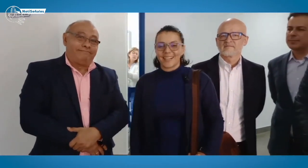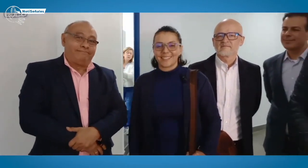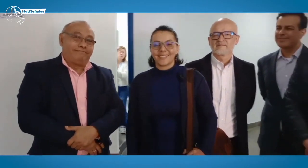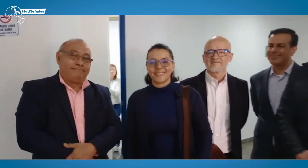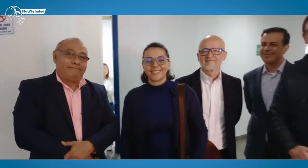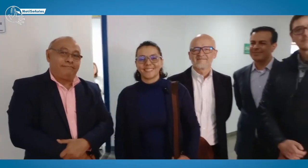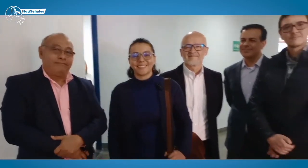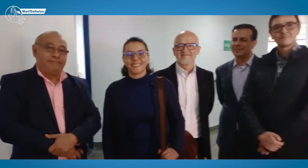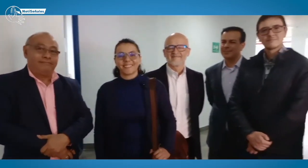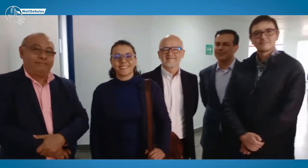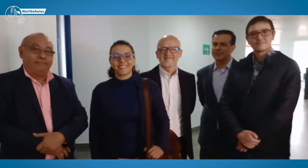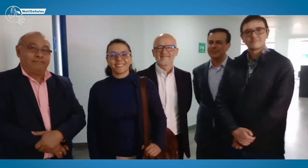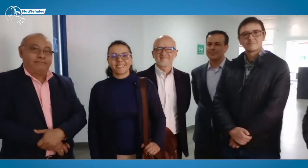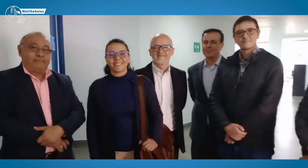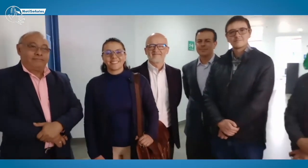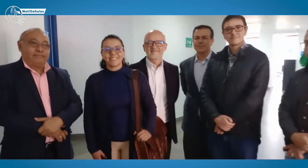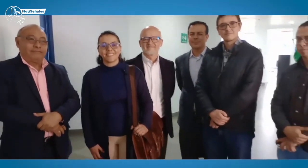Gracias.